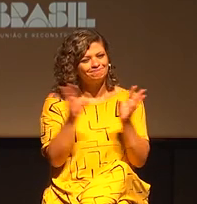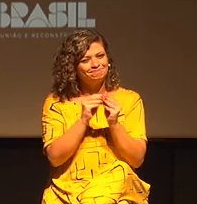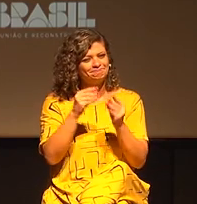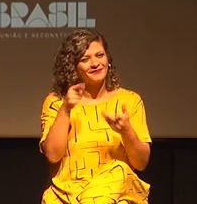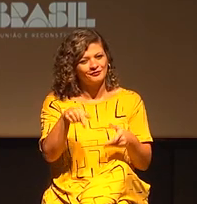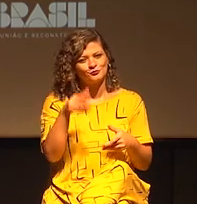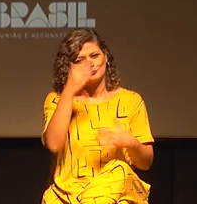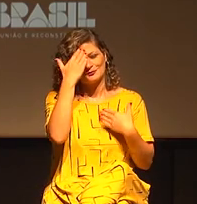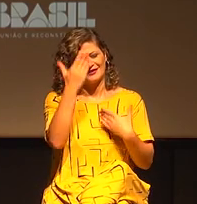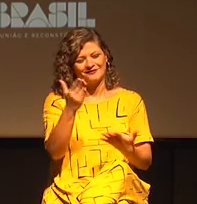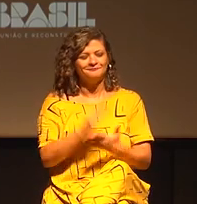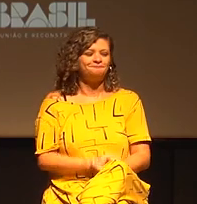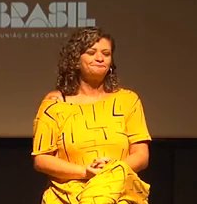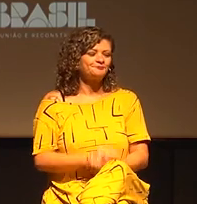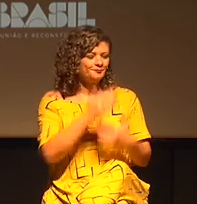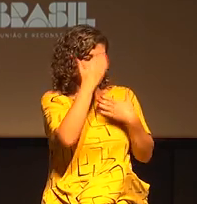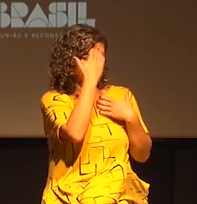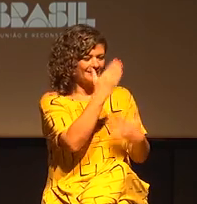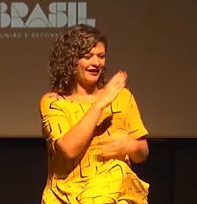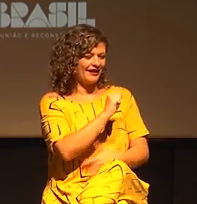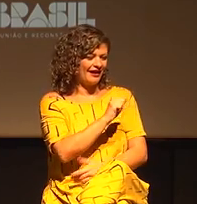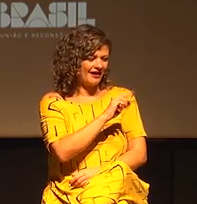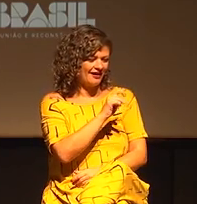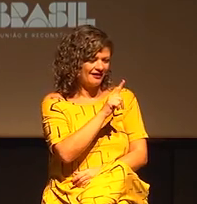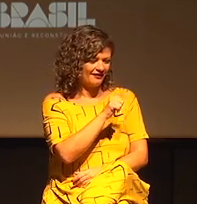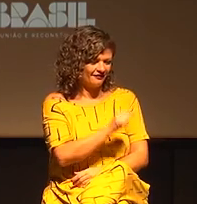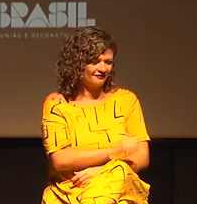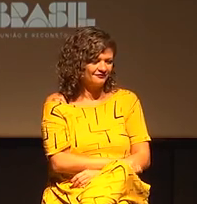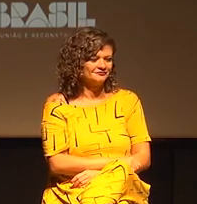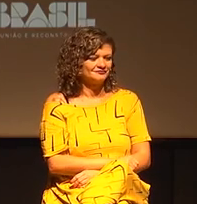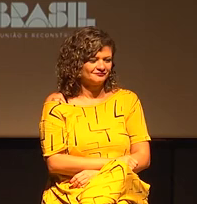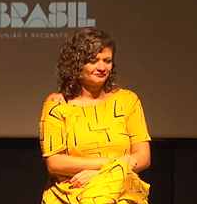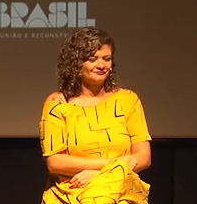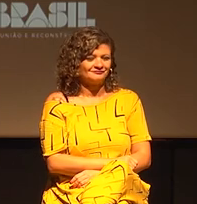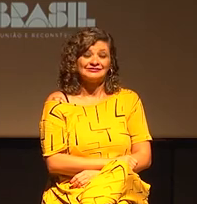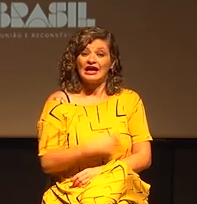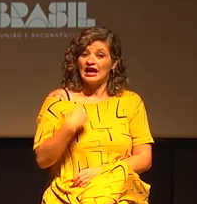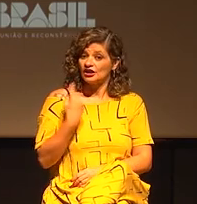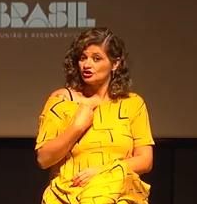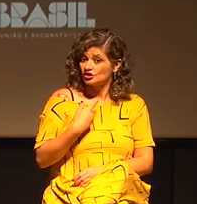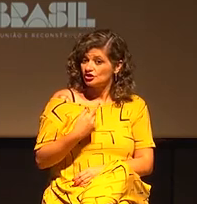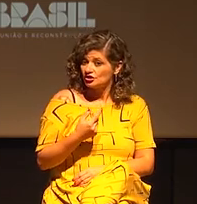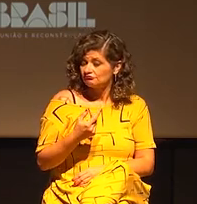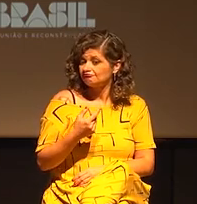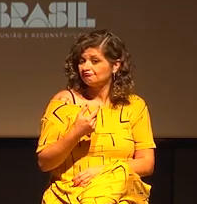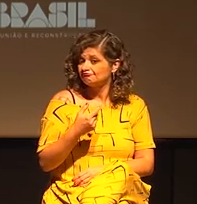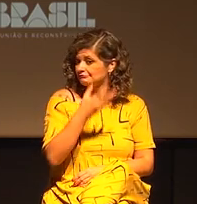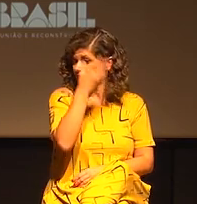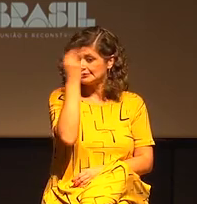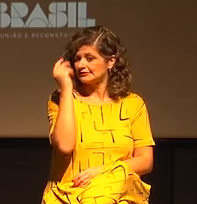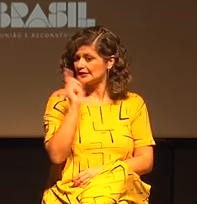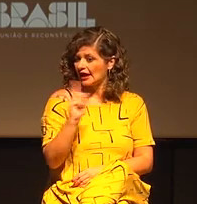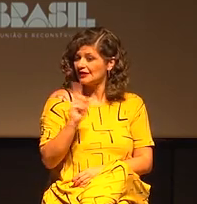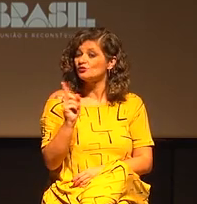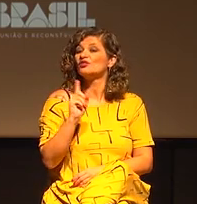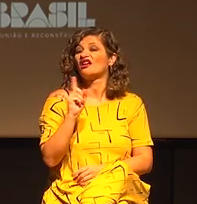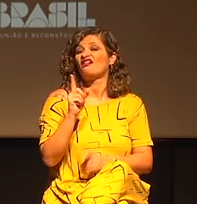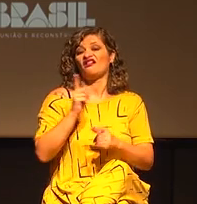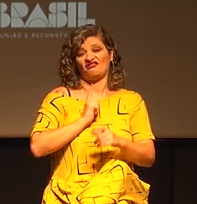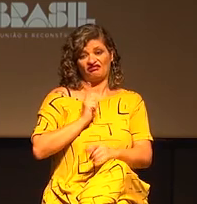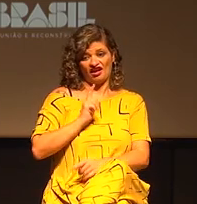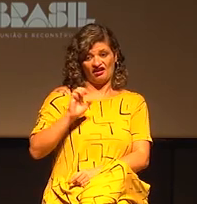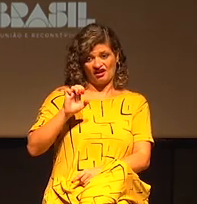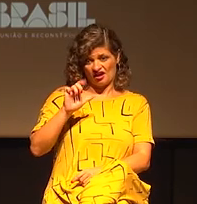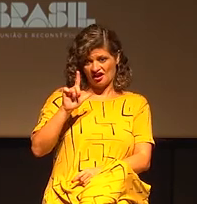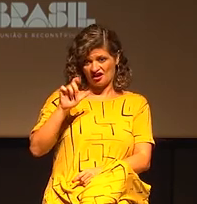obrigada obrigada cara por enquanto né é a gente não pode esquecer que também teve o El ninho né Há